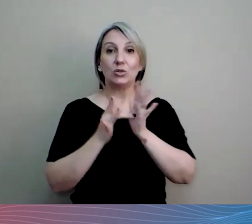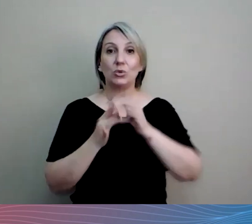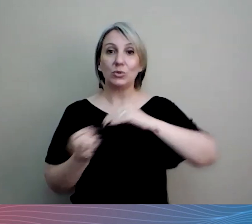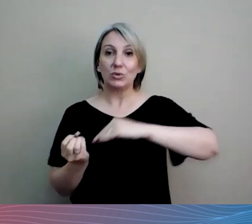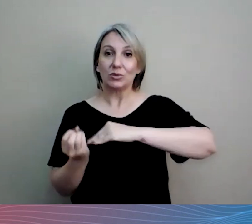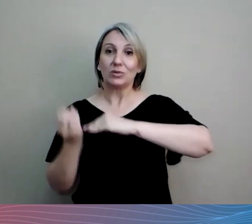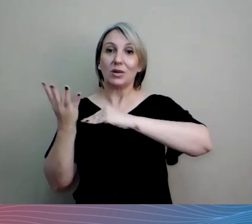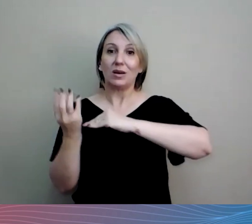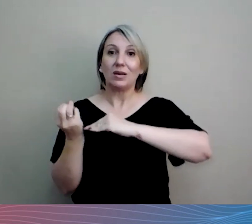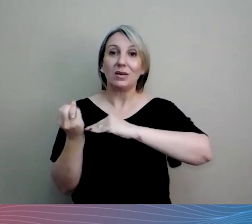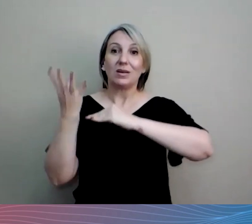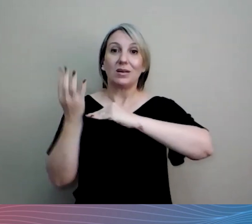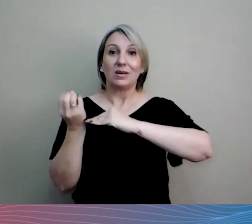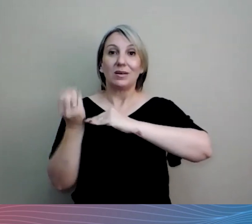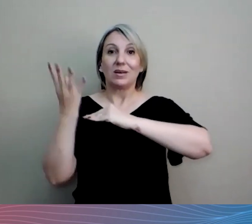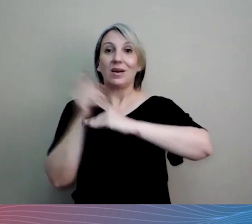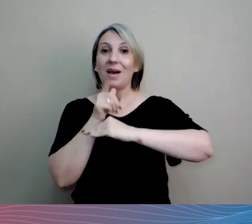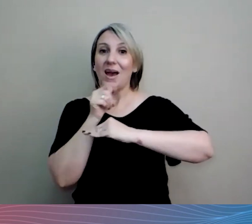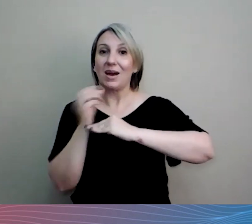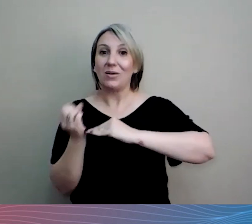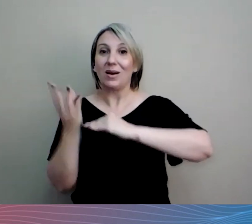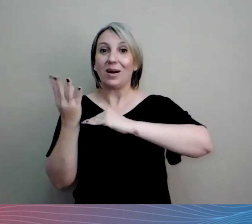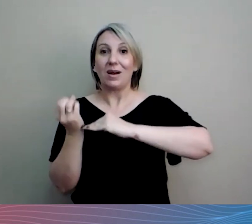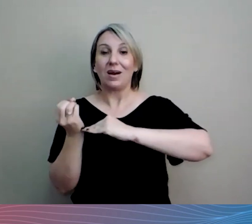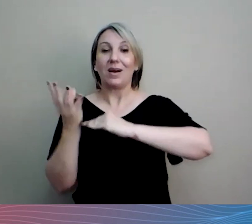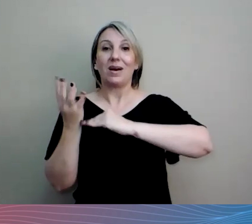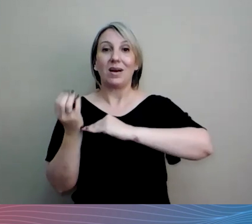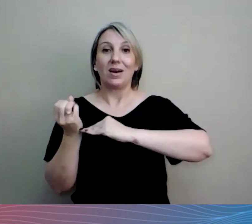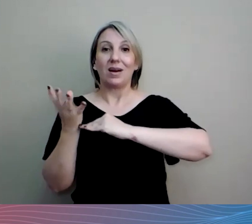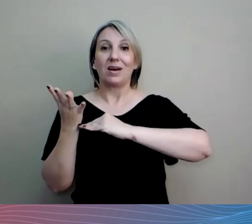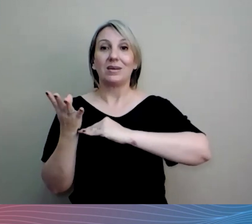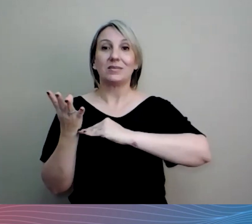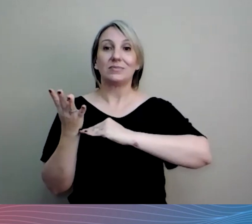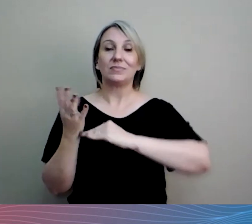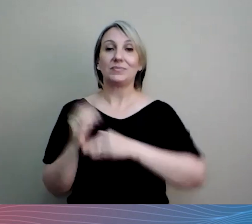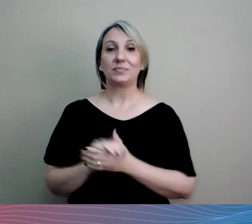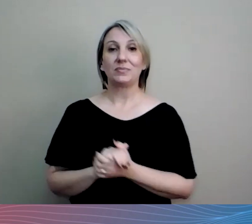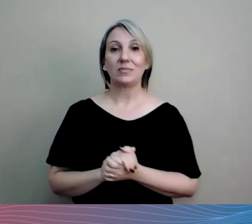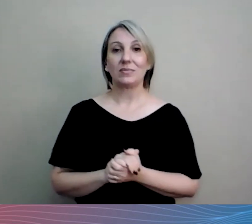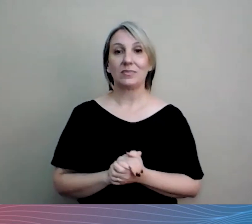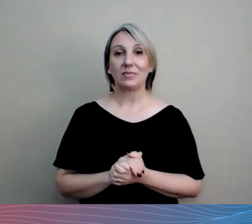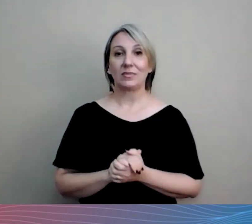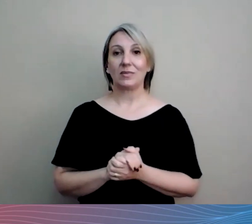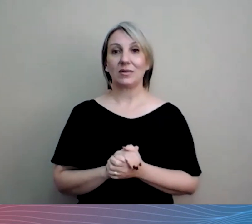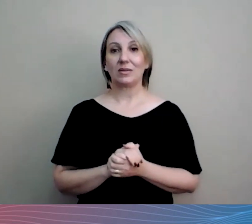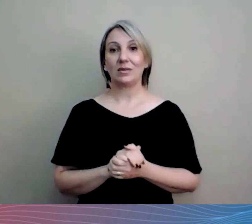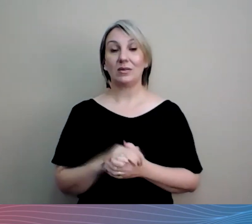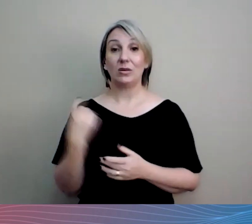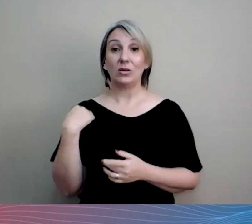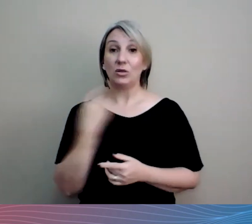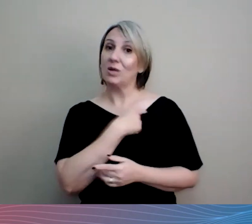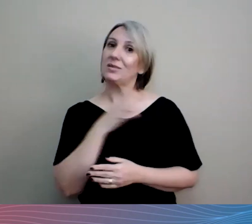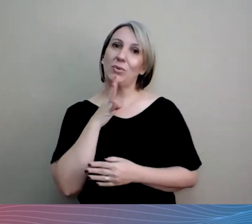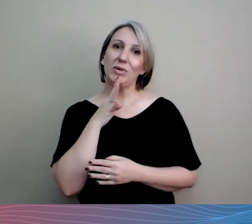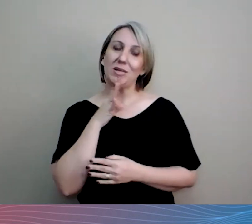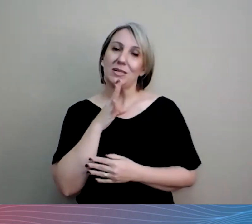fonte, nós perdemos o trem da história. Nós não conseguimos beber a água da fonte, mas graças a Deus, irmãos, Ele